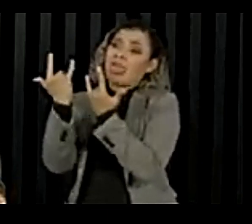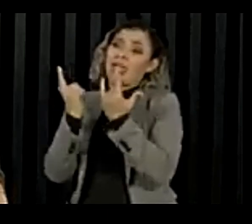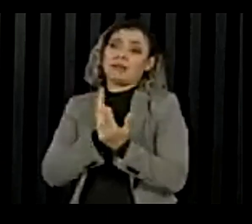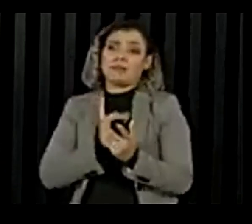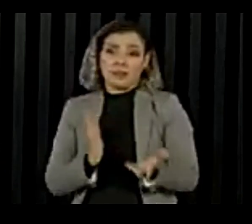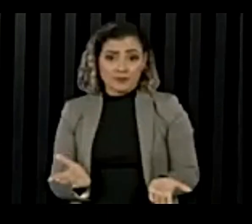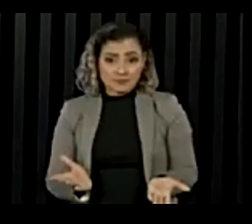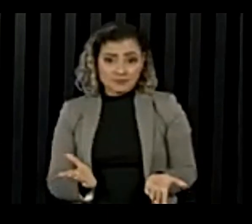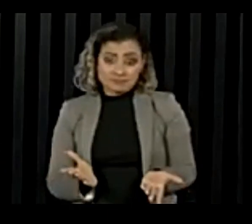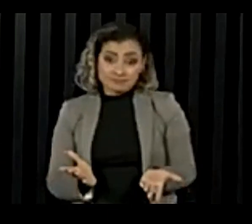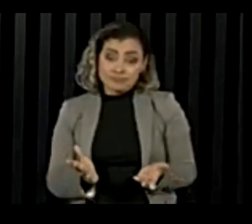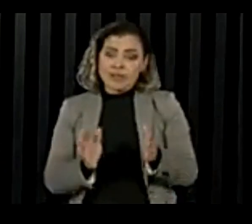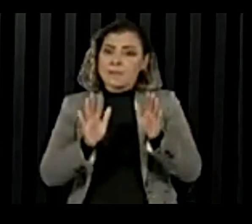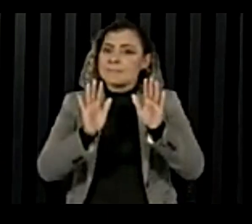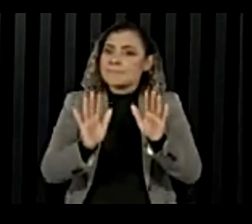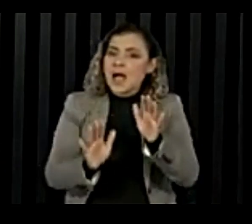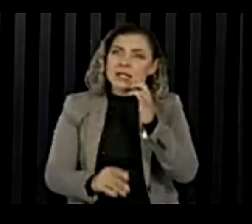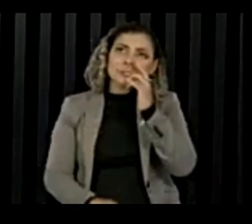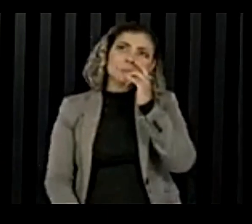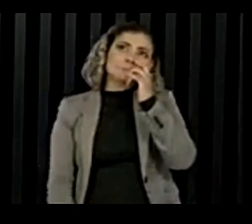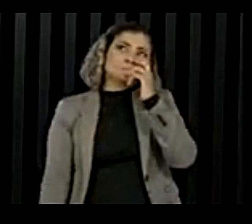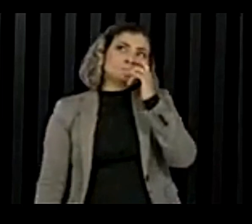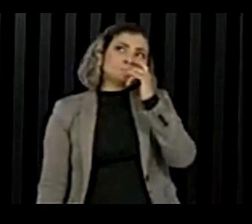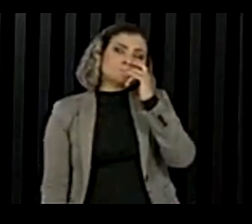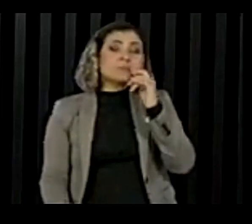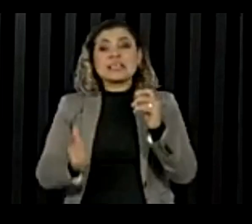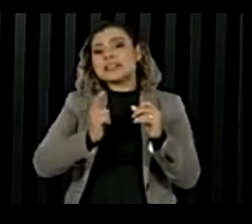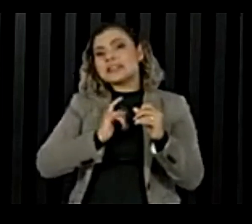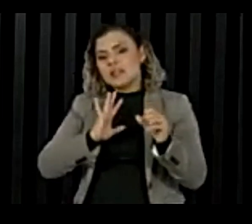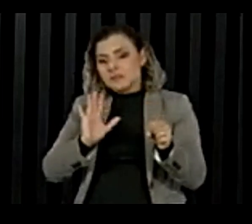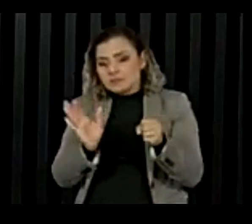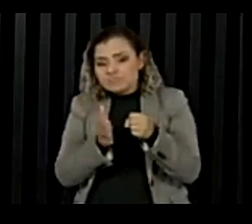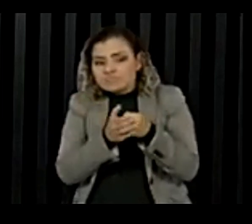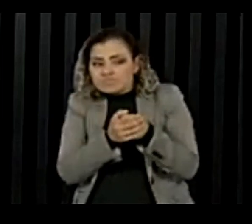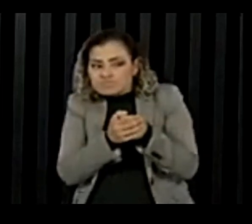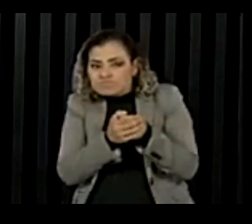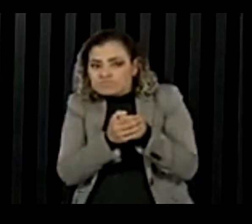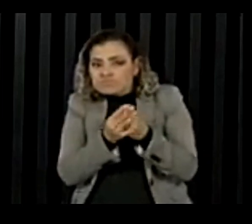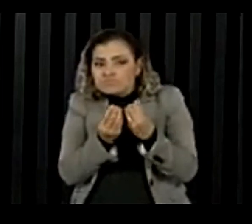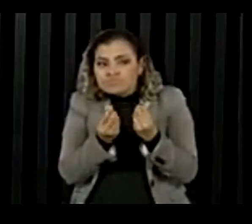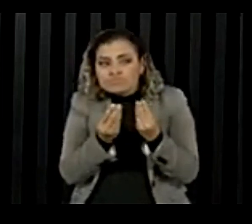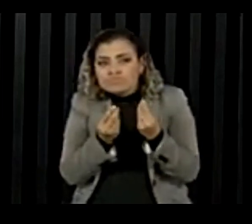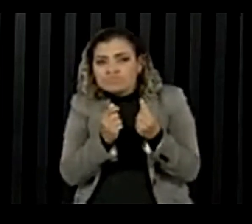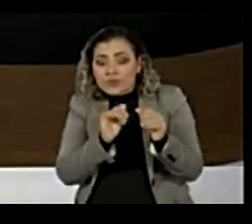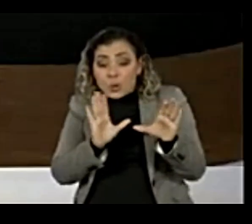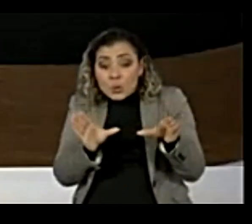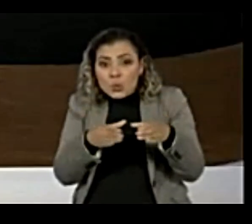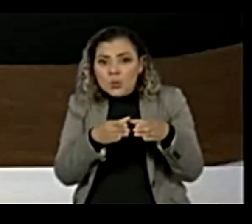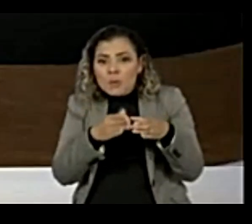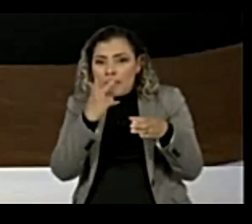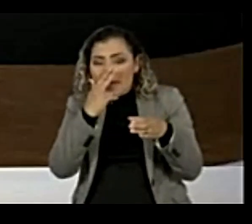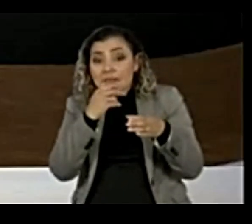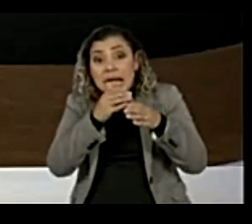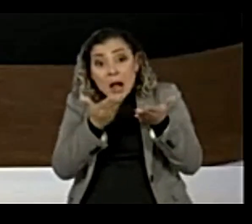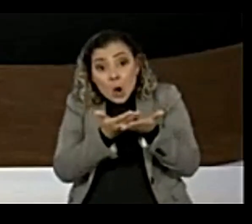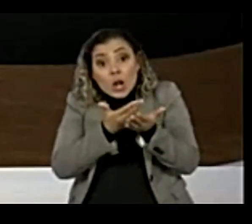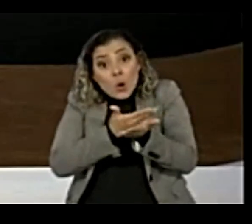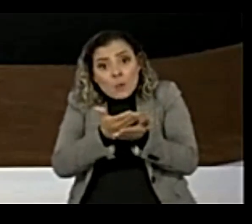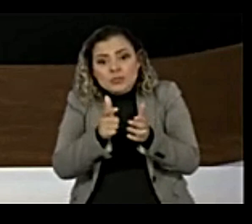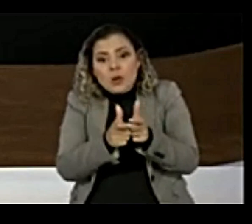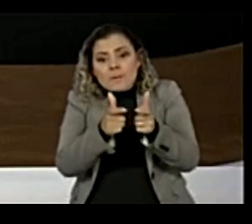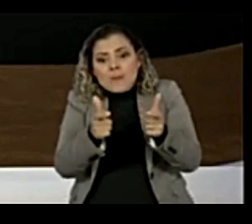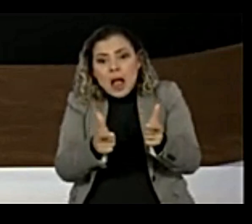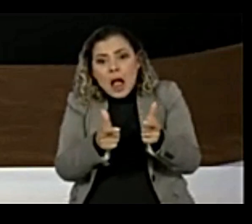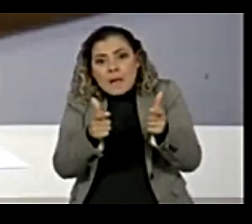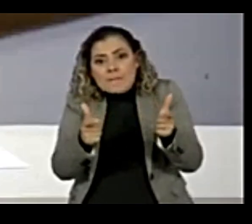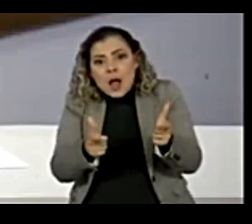E criou-se uma bolha nesse momento, que é uma bolha ainda, mas que está se espalhando cada vez mais, de